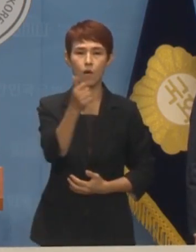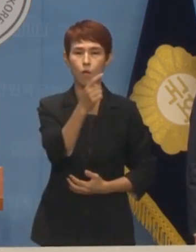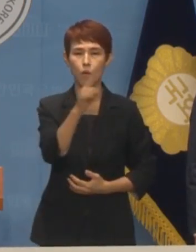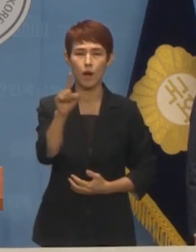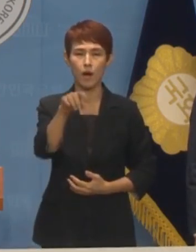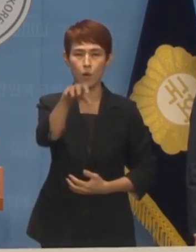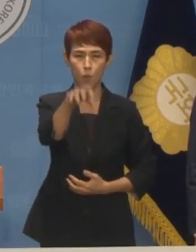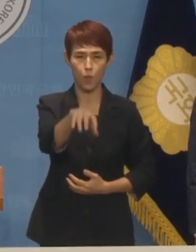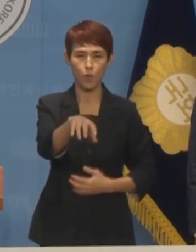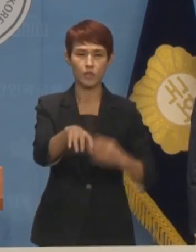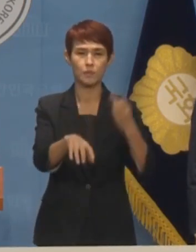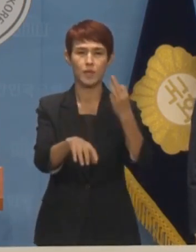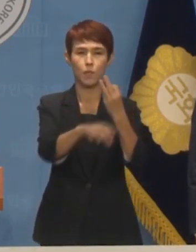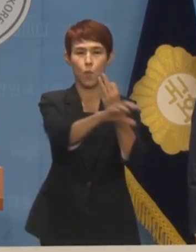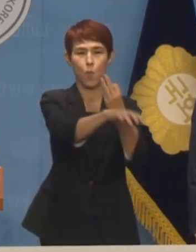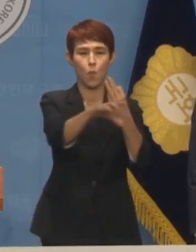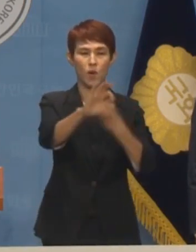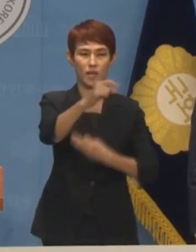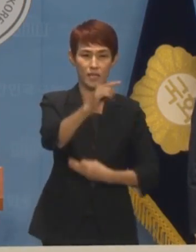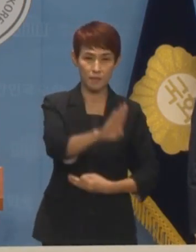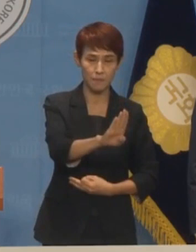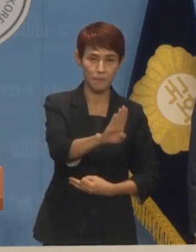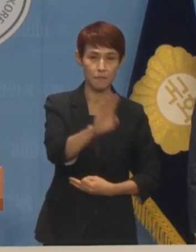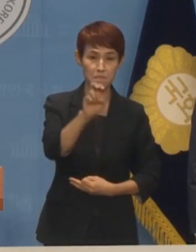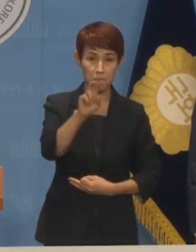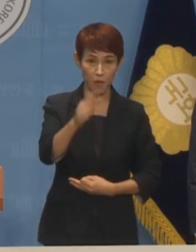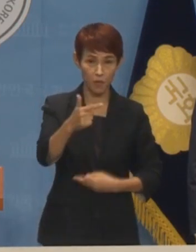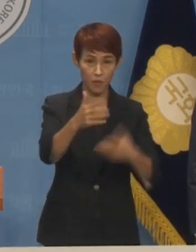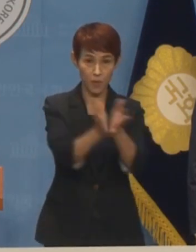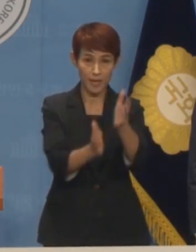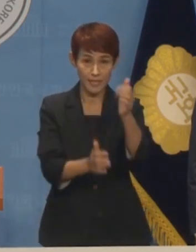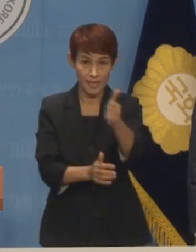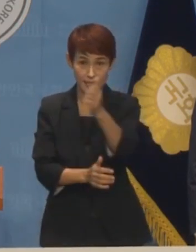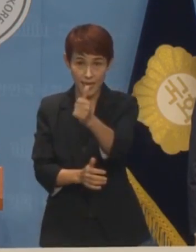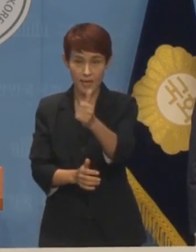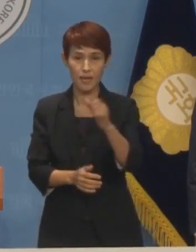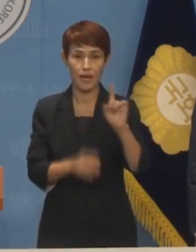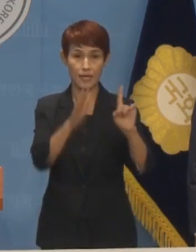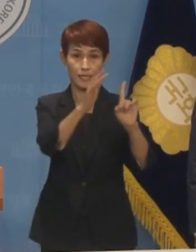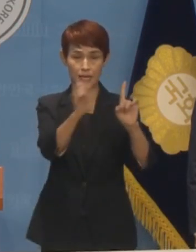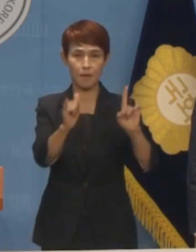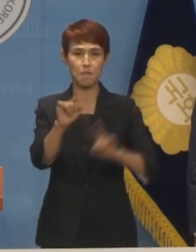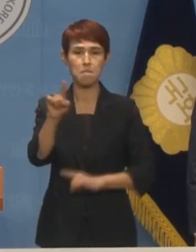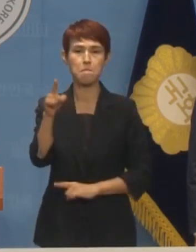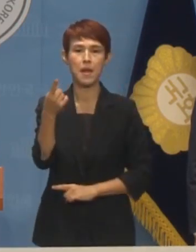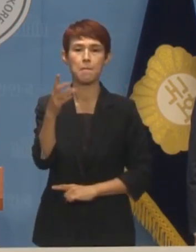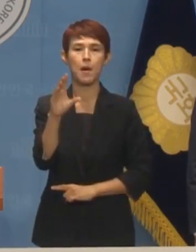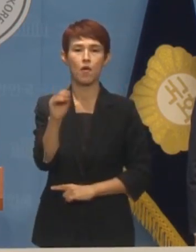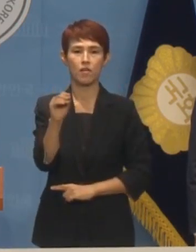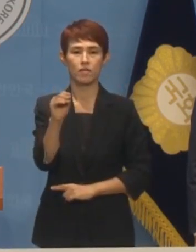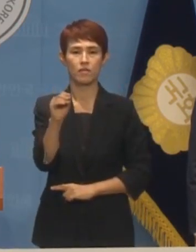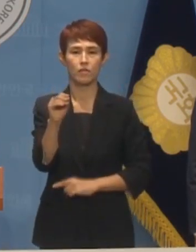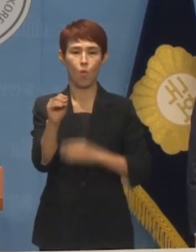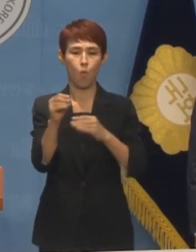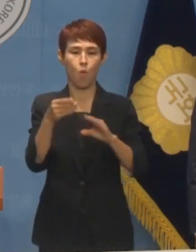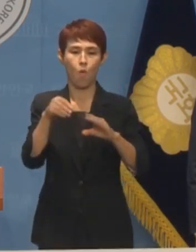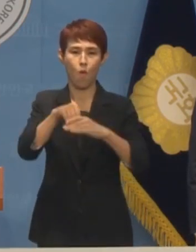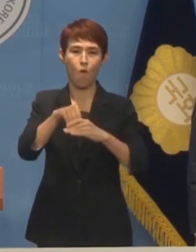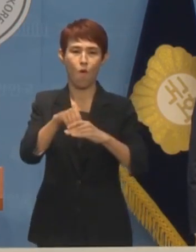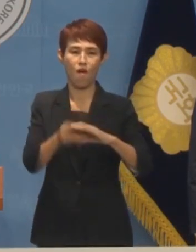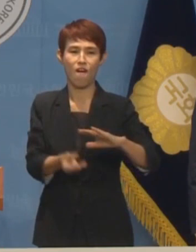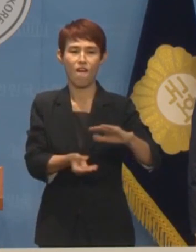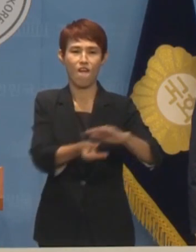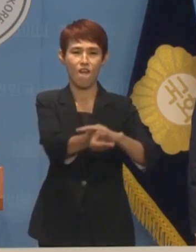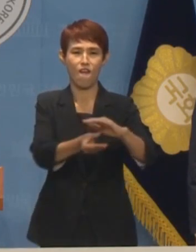13개 면협의 회장들에게 1인당 100만 원씩 들어있는 돈 봉투를